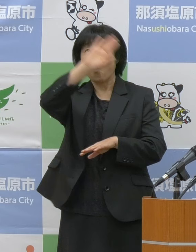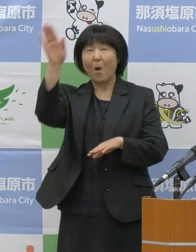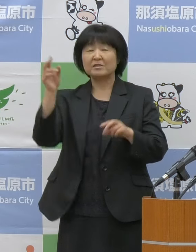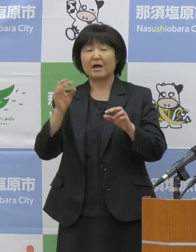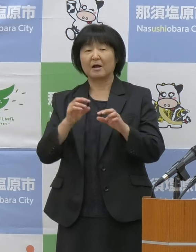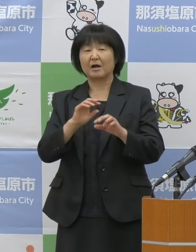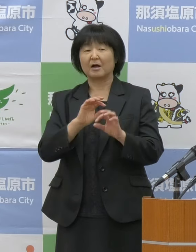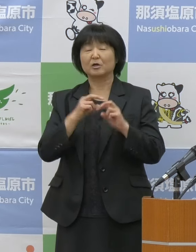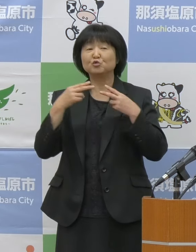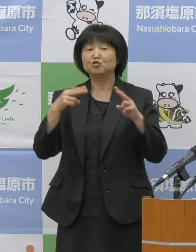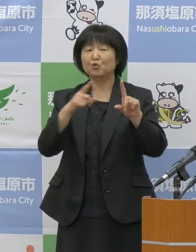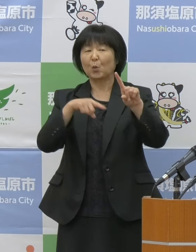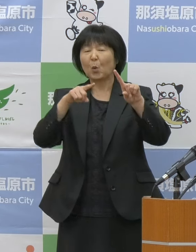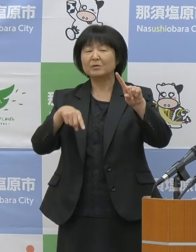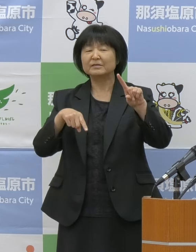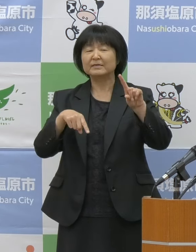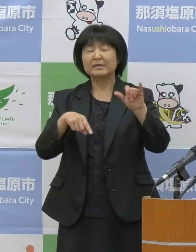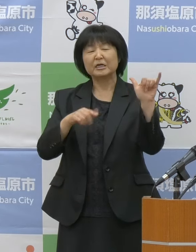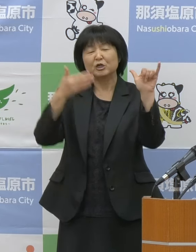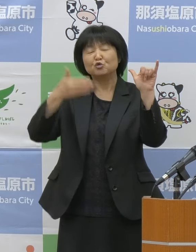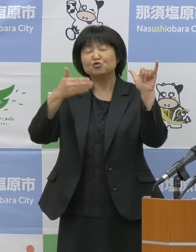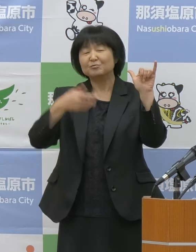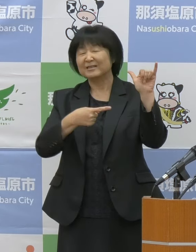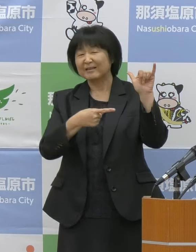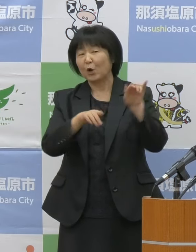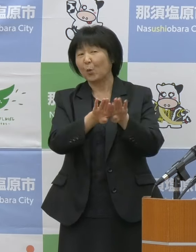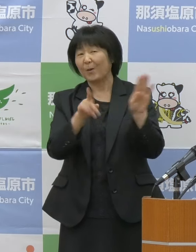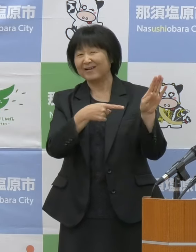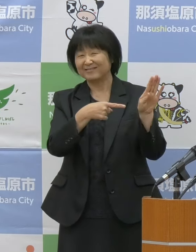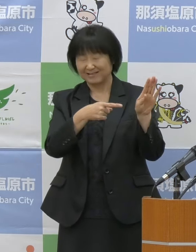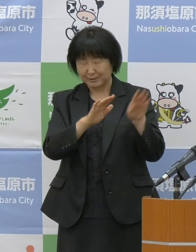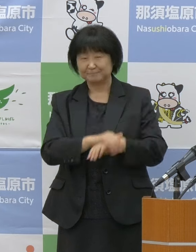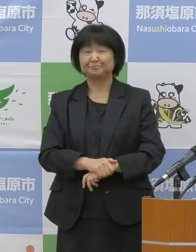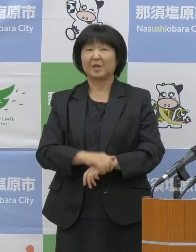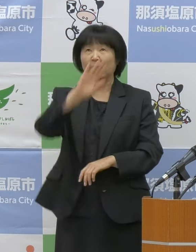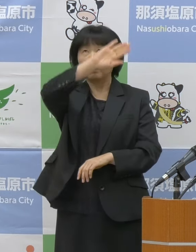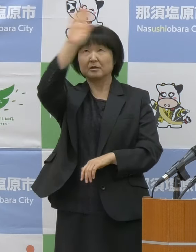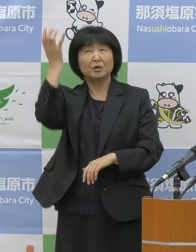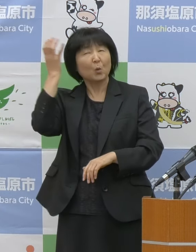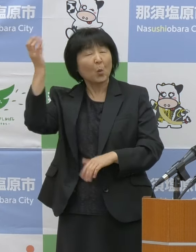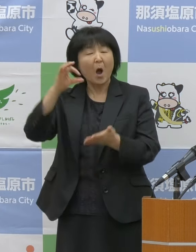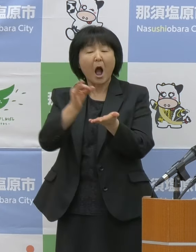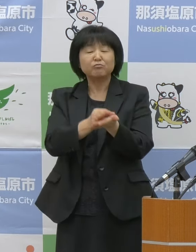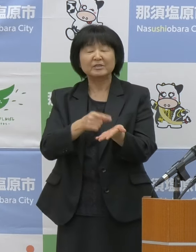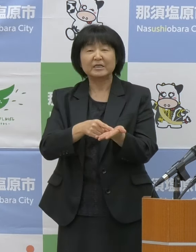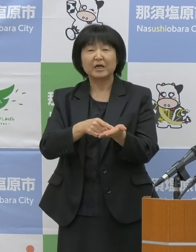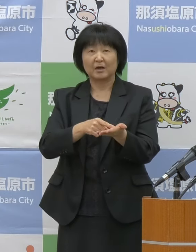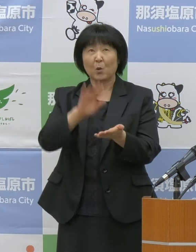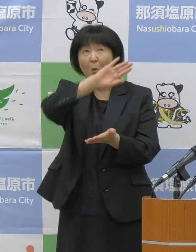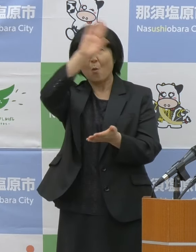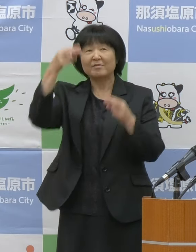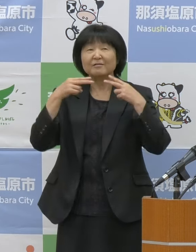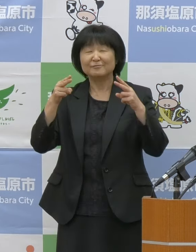ース公式 YouTube チャンネルで公開するとともに、天気予報アプリウェザーニュースに